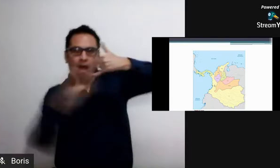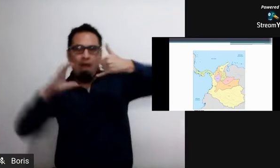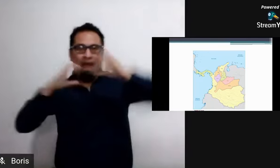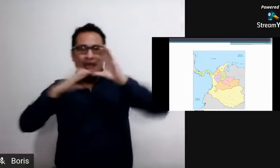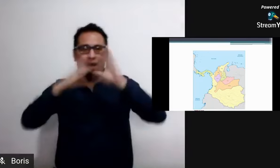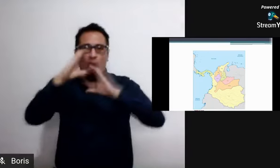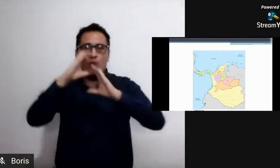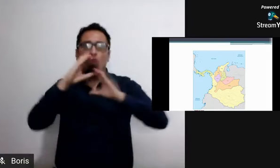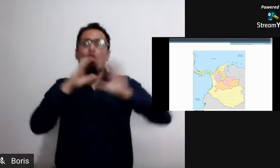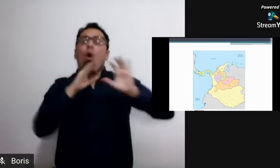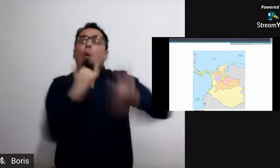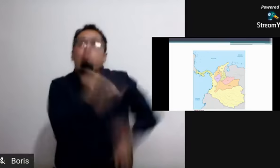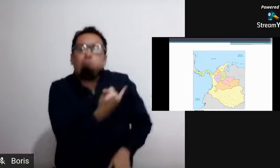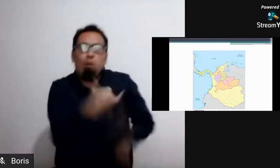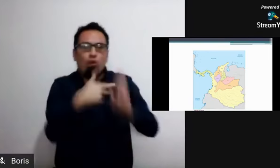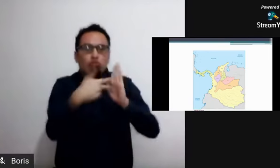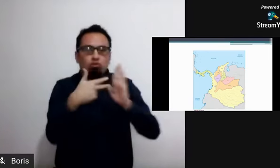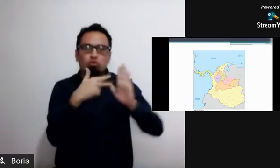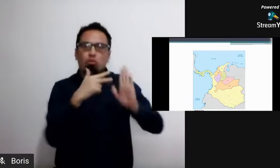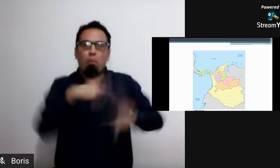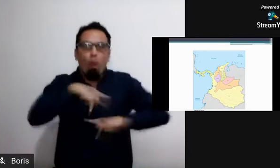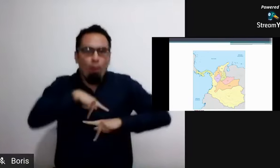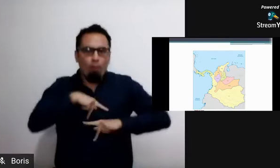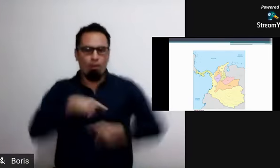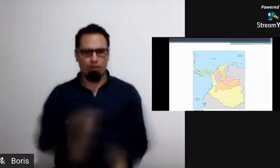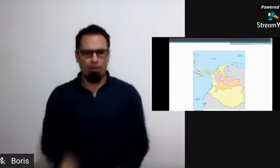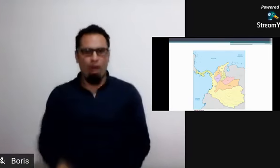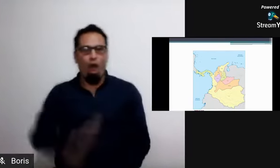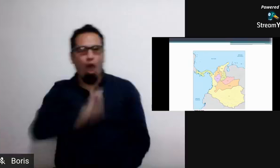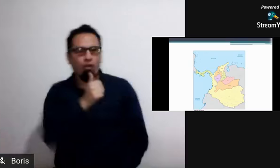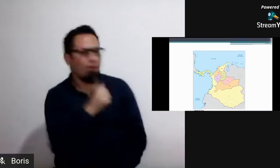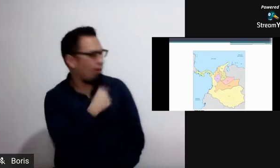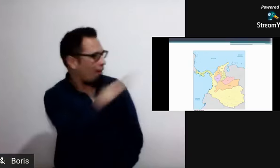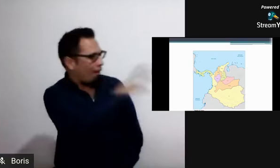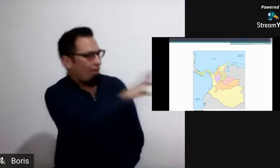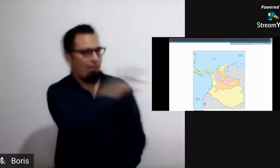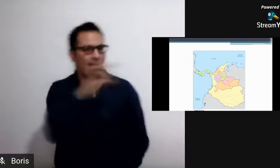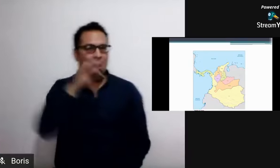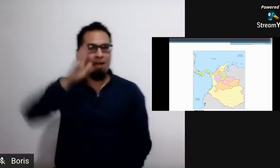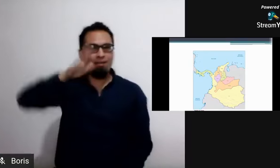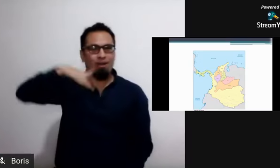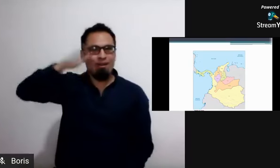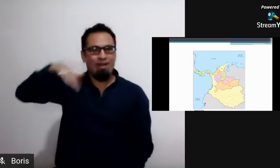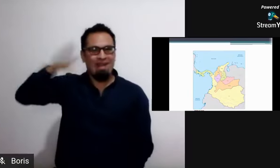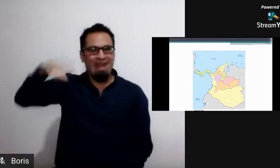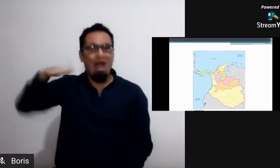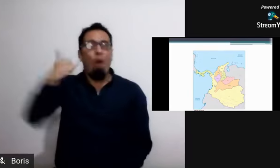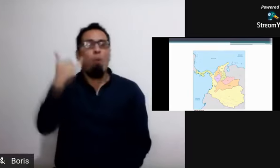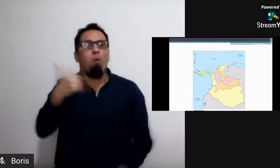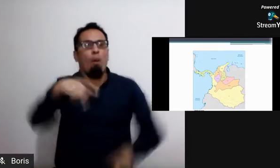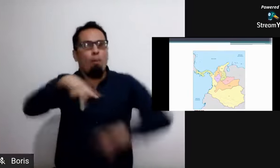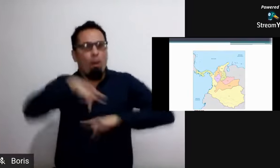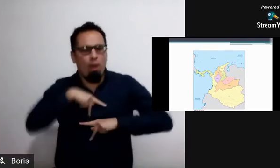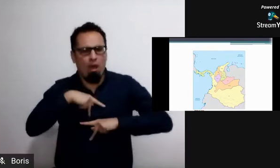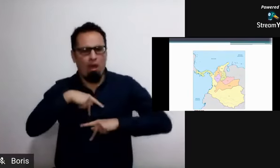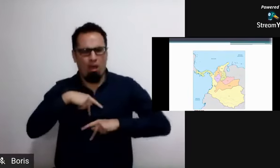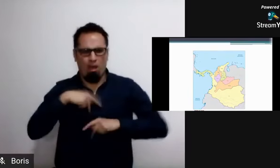Vemos la parte inferior donde está el Cauca, ¿sí? Toda esta parte correspondía al territorio en